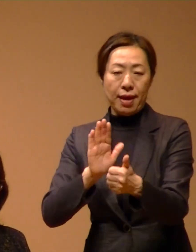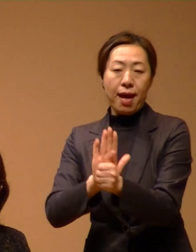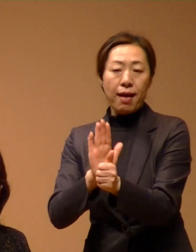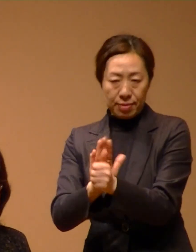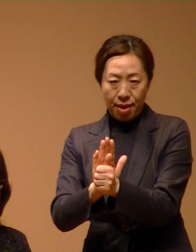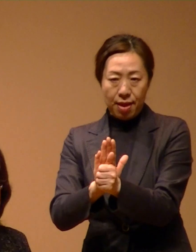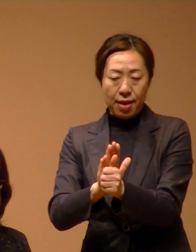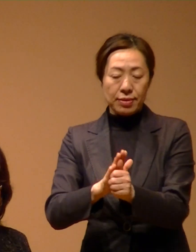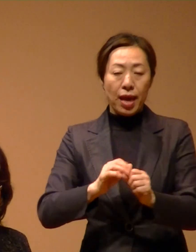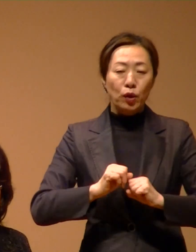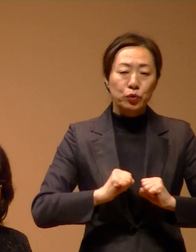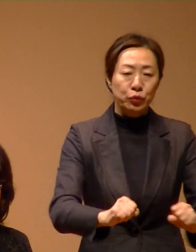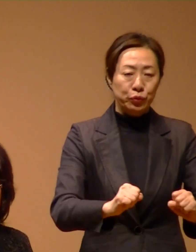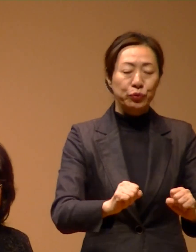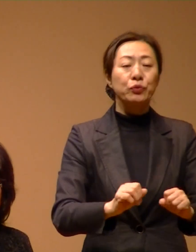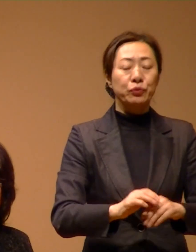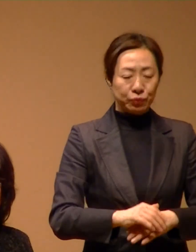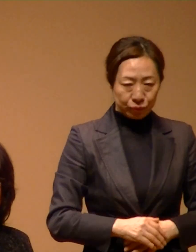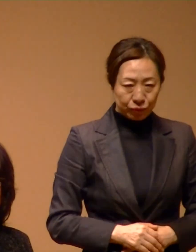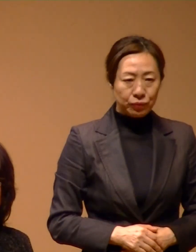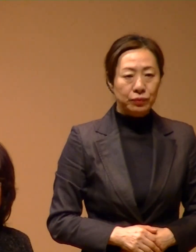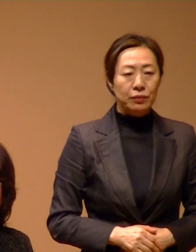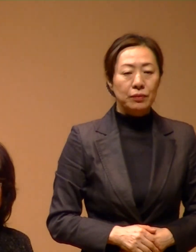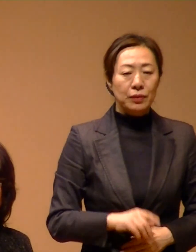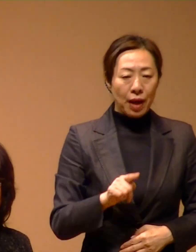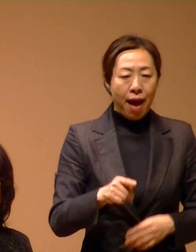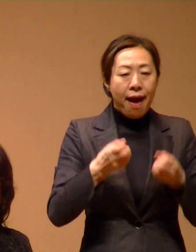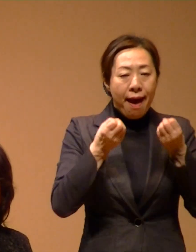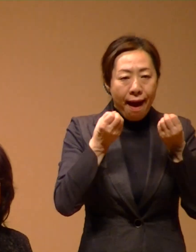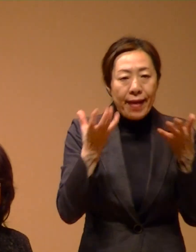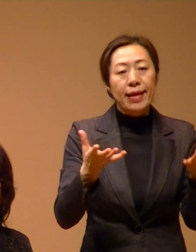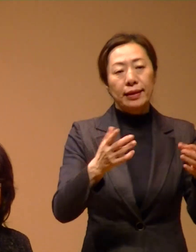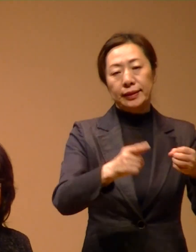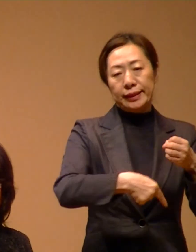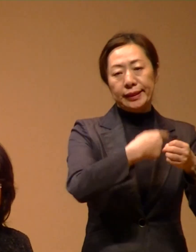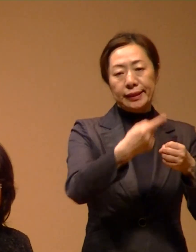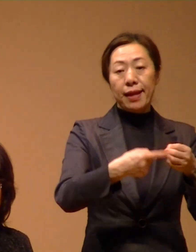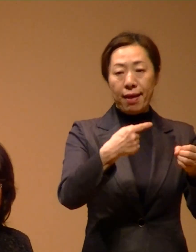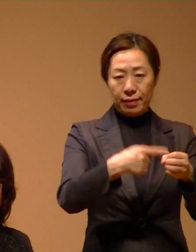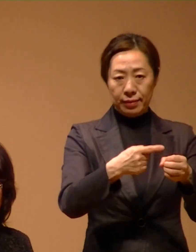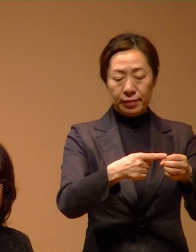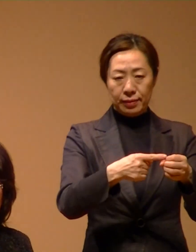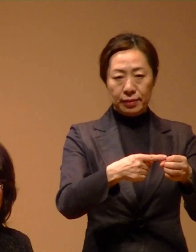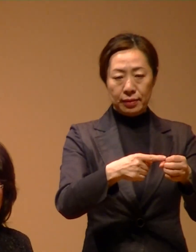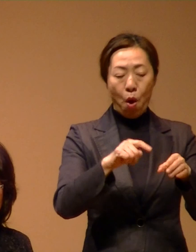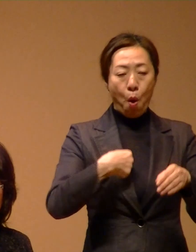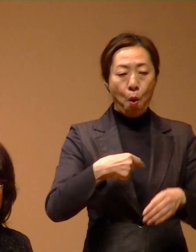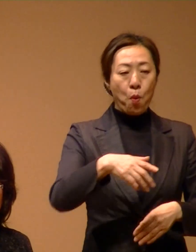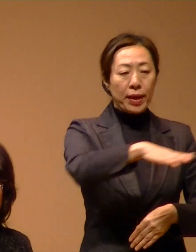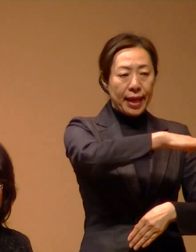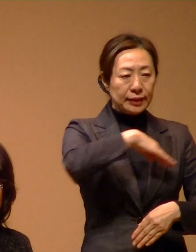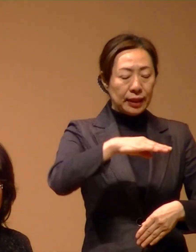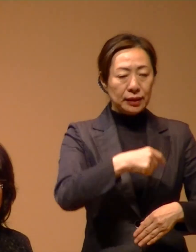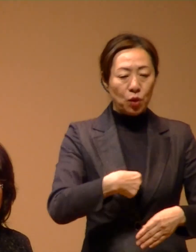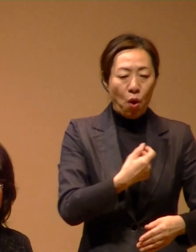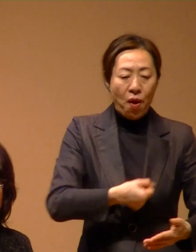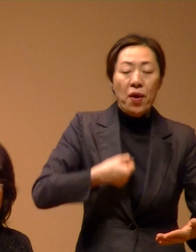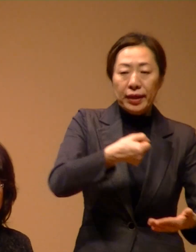やっていく、これが新しい一年の私たちの決意